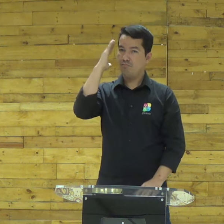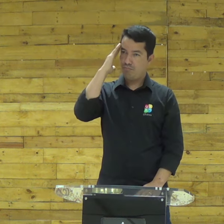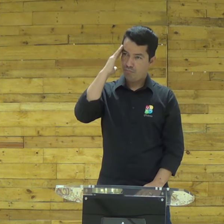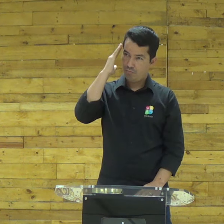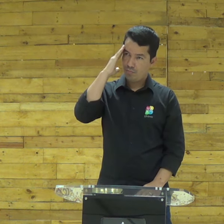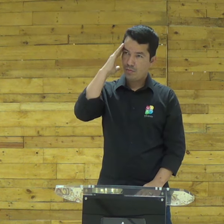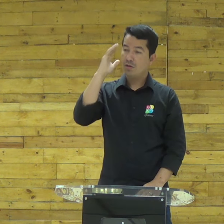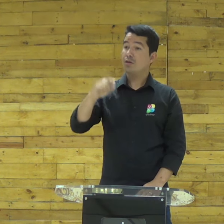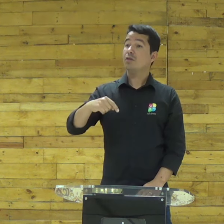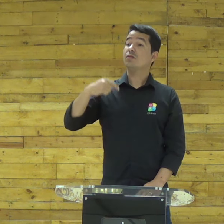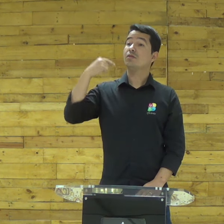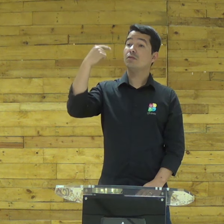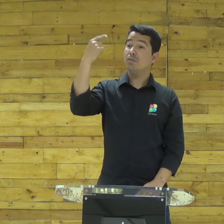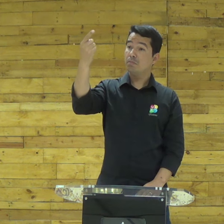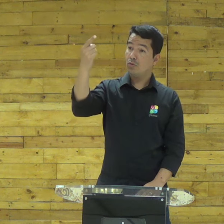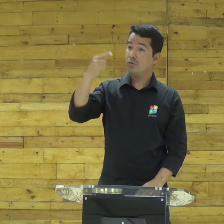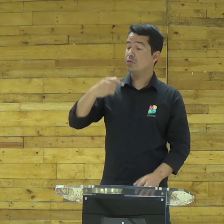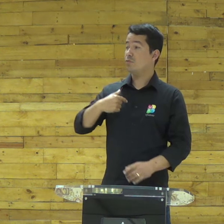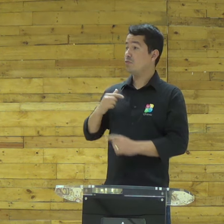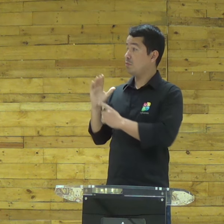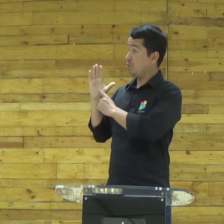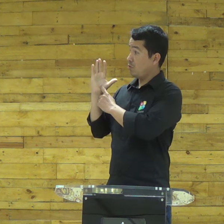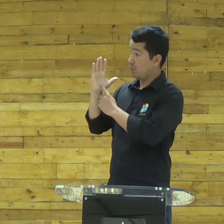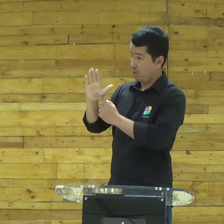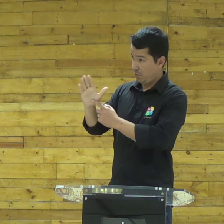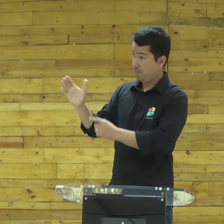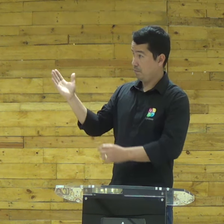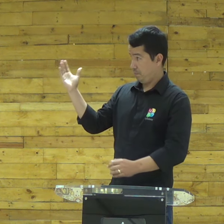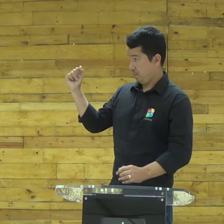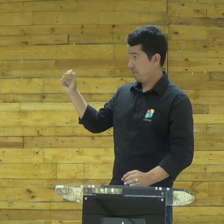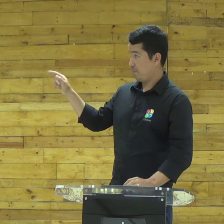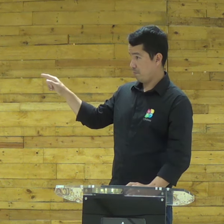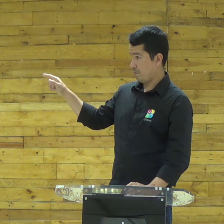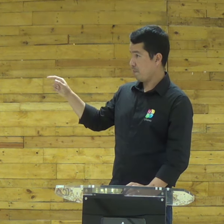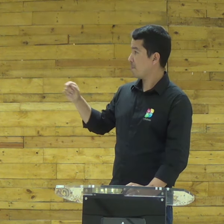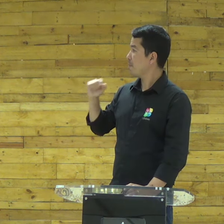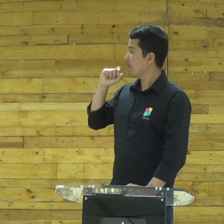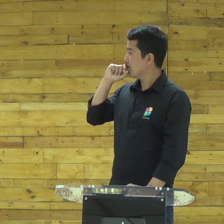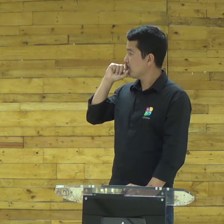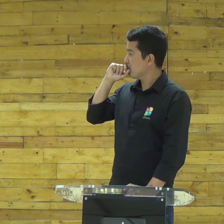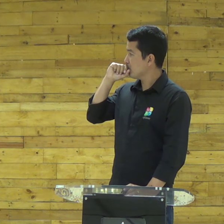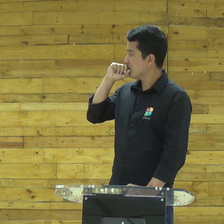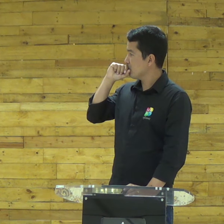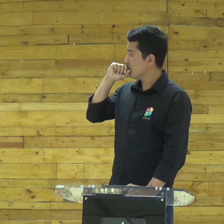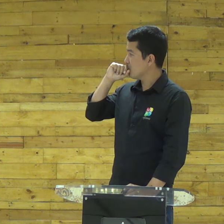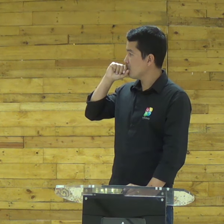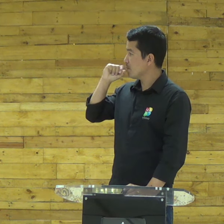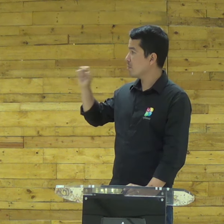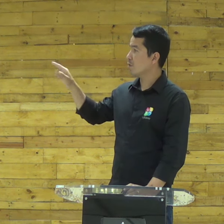nosso dízimo e a nossa oferta e depois disso eu vou mostrar algo para você pode